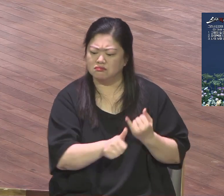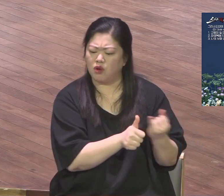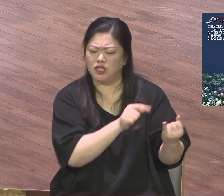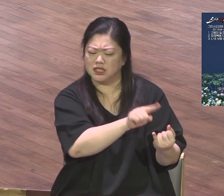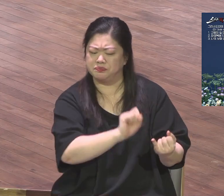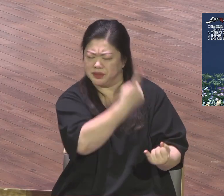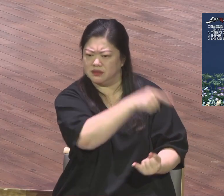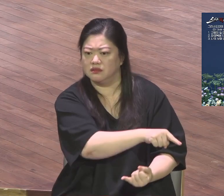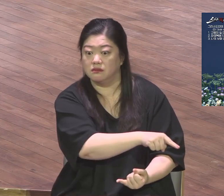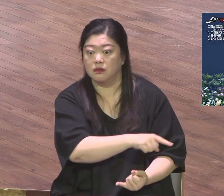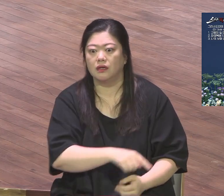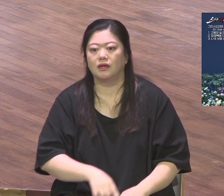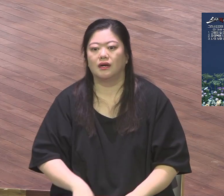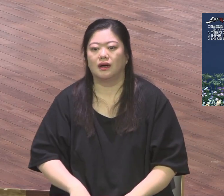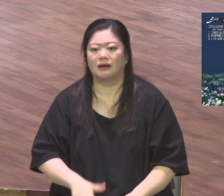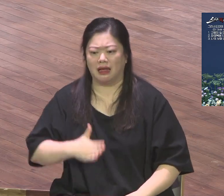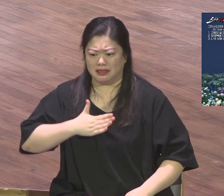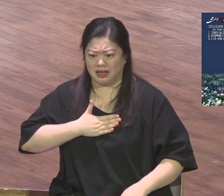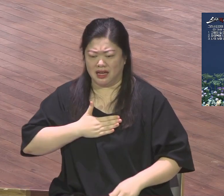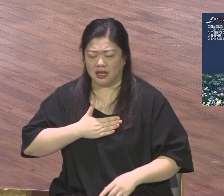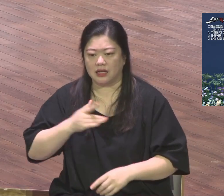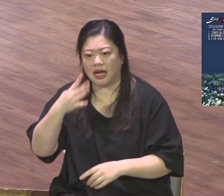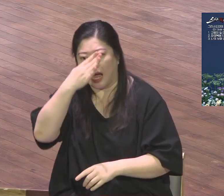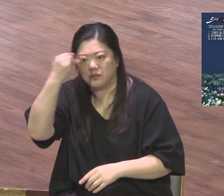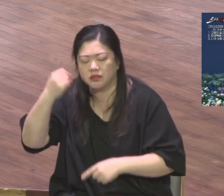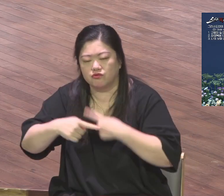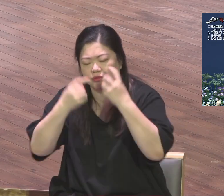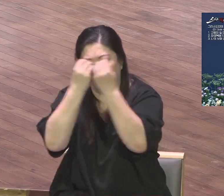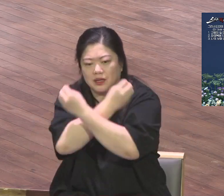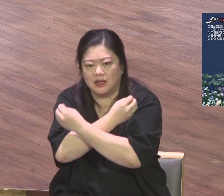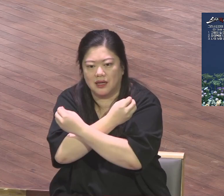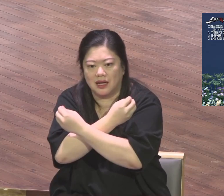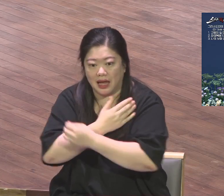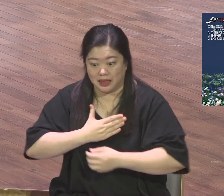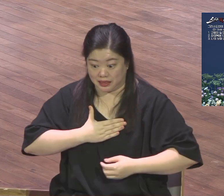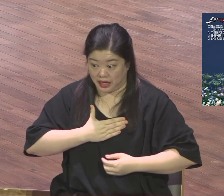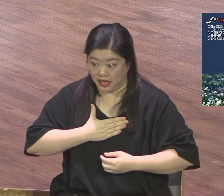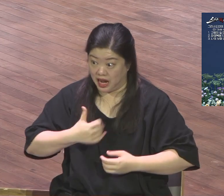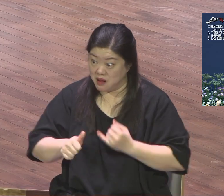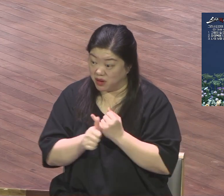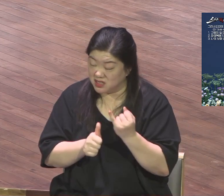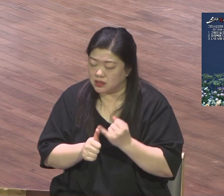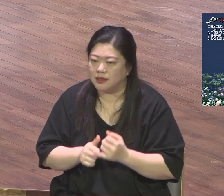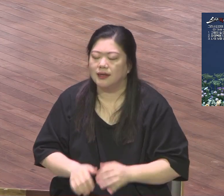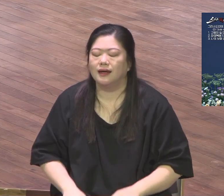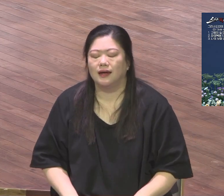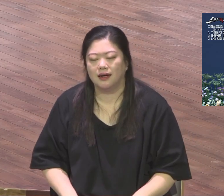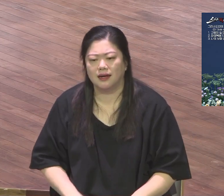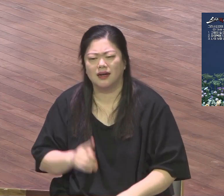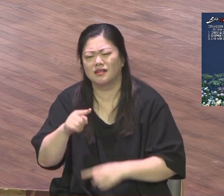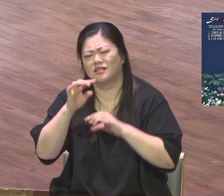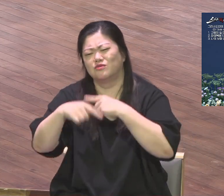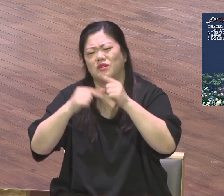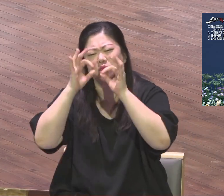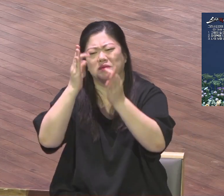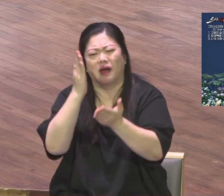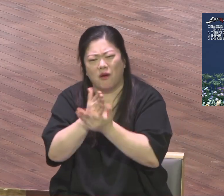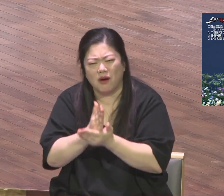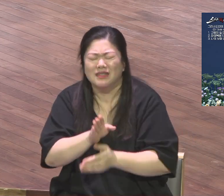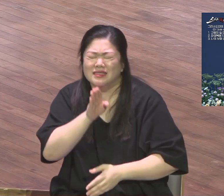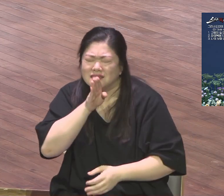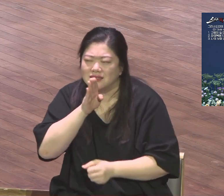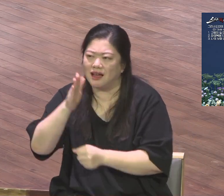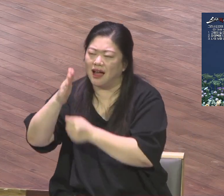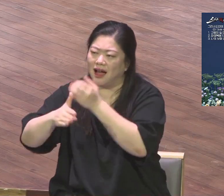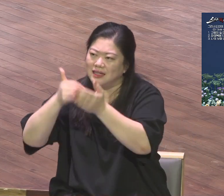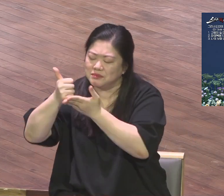그리스도는 우리가 어떤 것과 바꿀 수가 없는 분이에요. 비교할 수가 없는 분이에요. 창세기 3장, 6장, 11장의